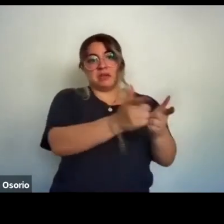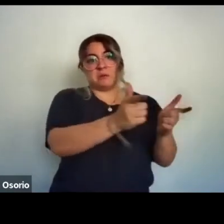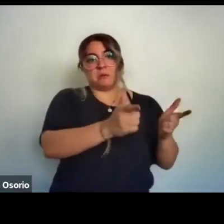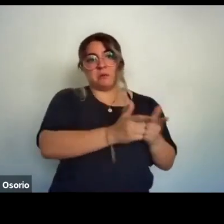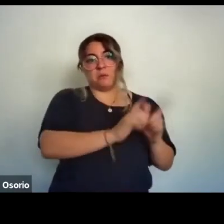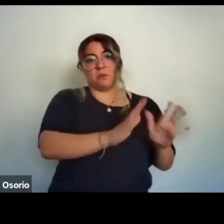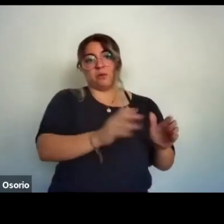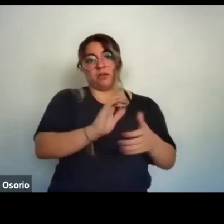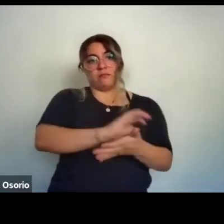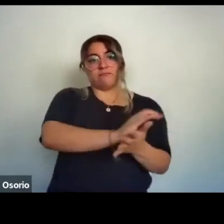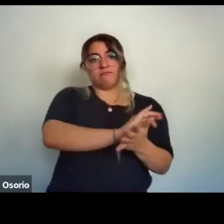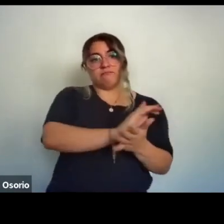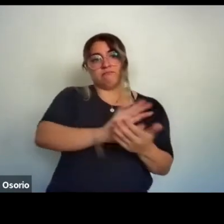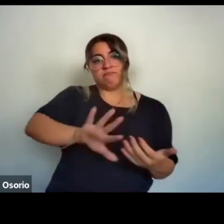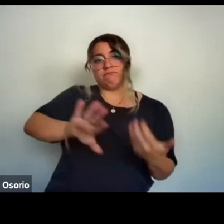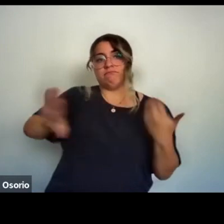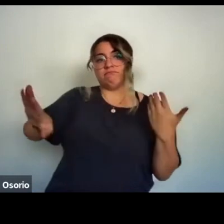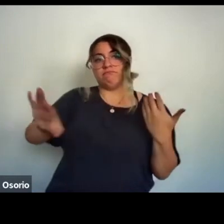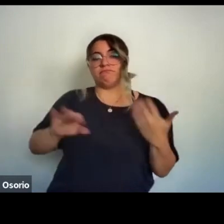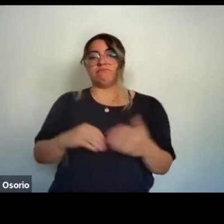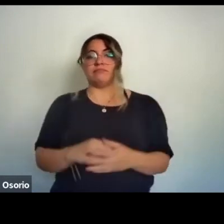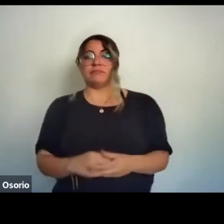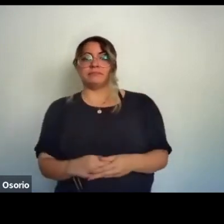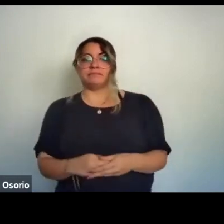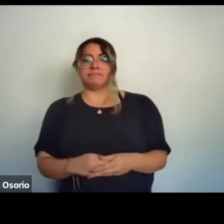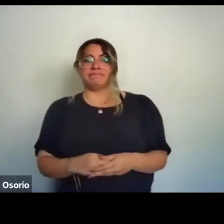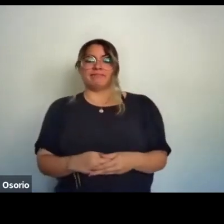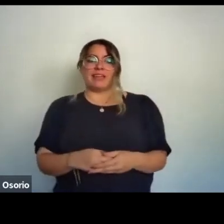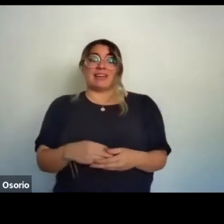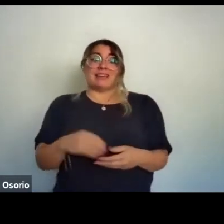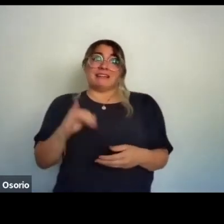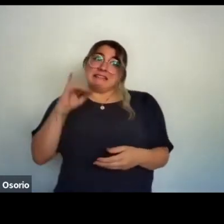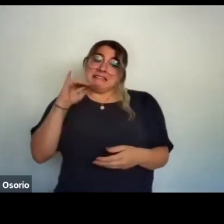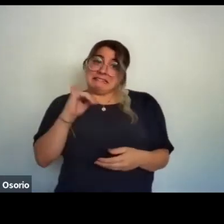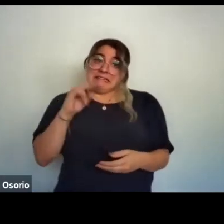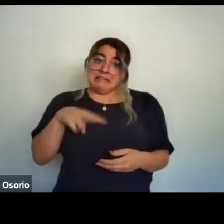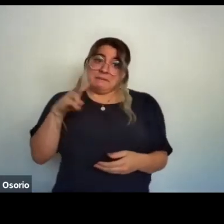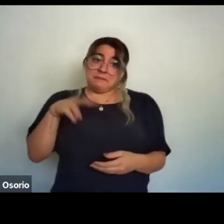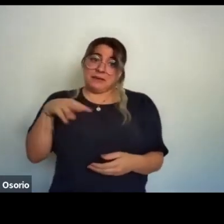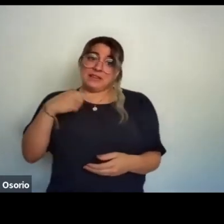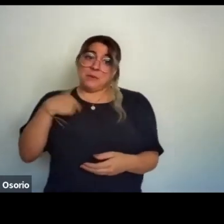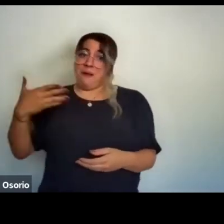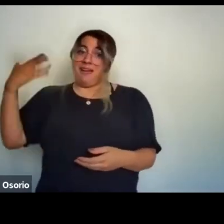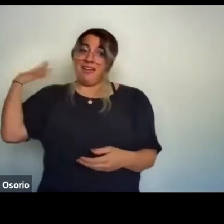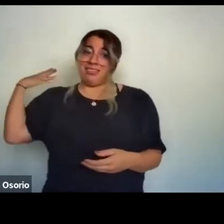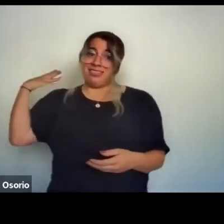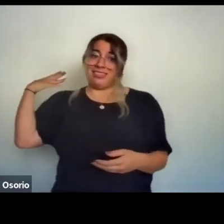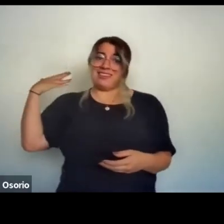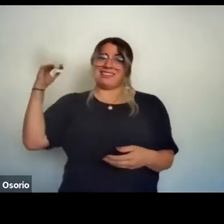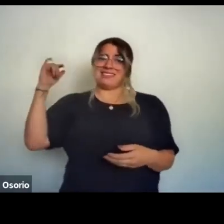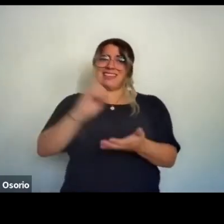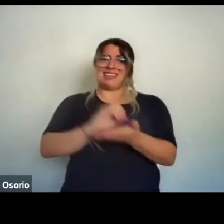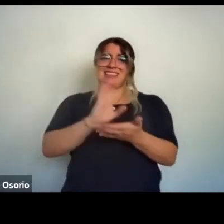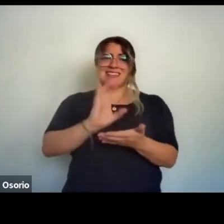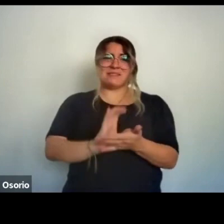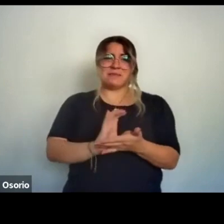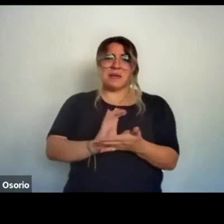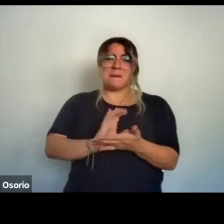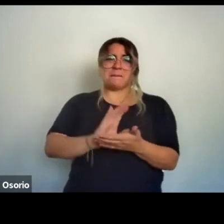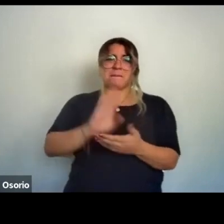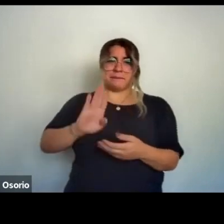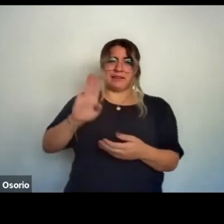yo también lo hice durante mucho tiempo, digamos, mi discapacidad, ¿no? Como si eso